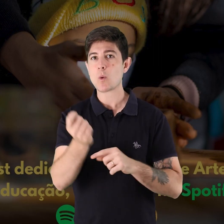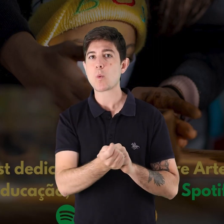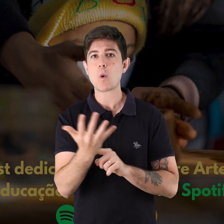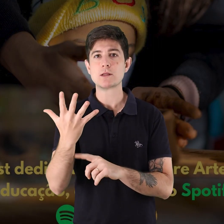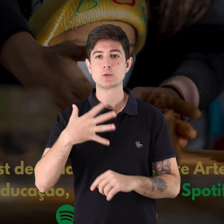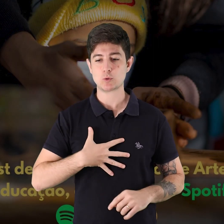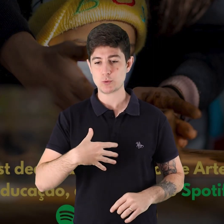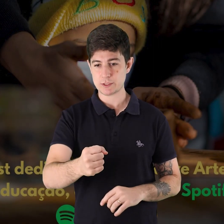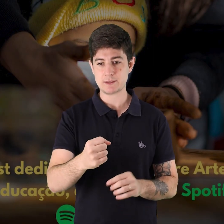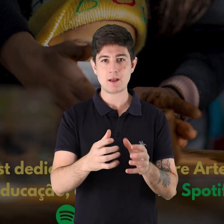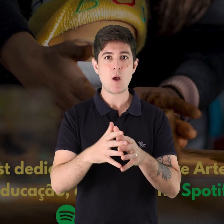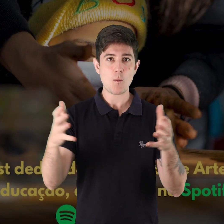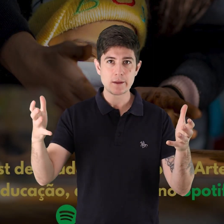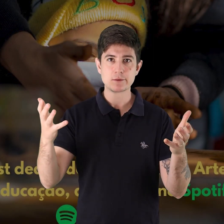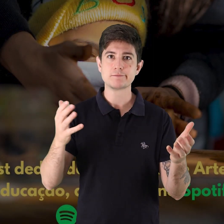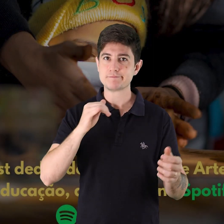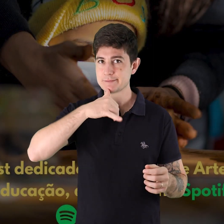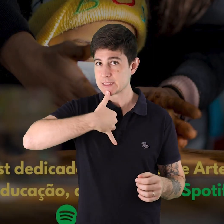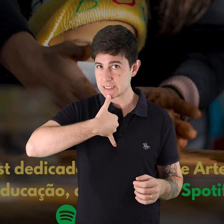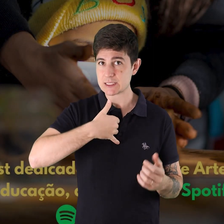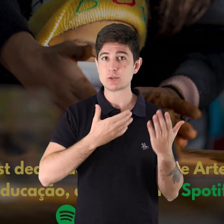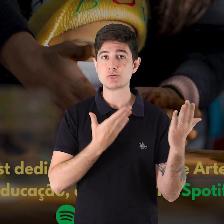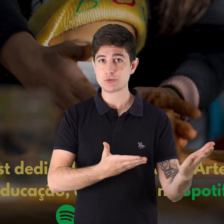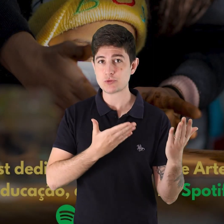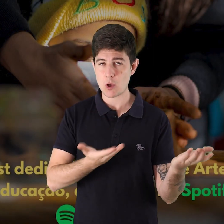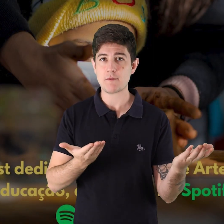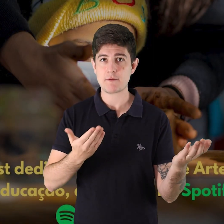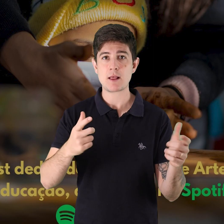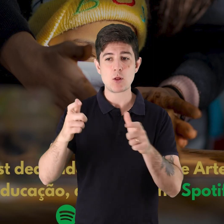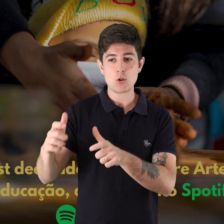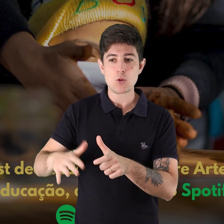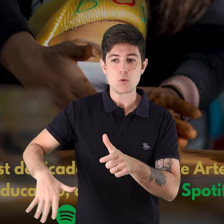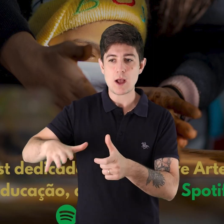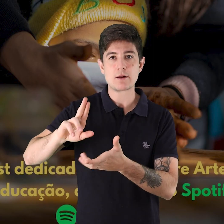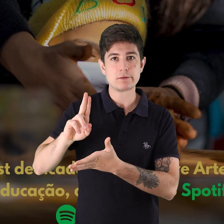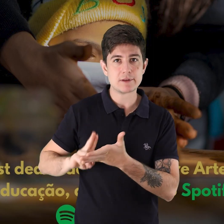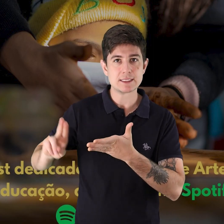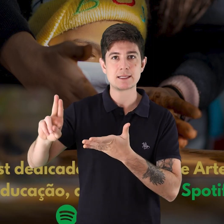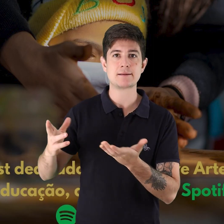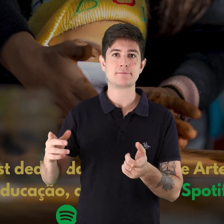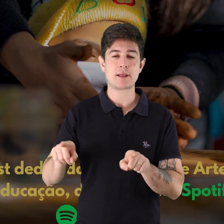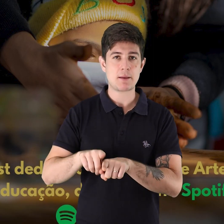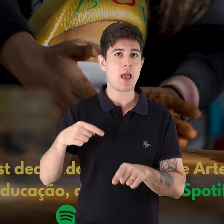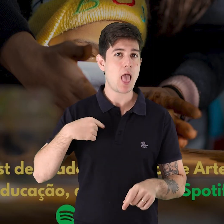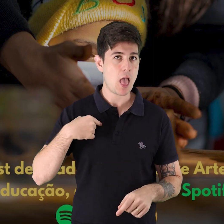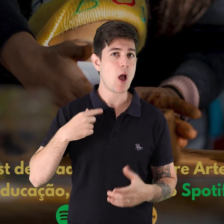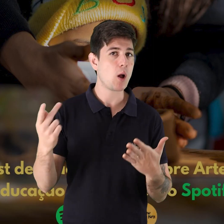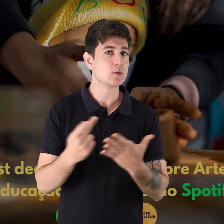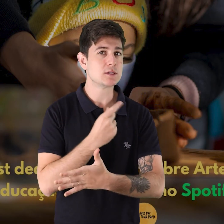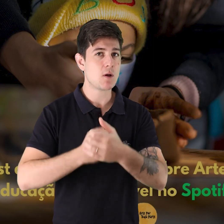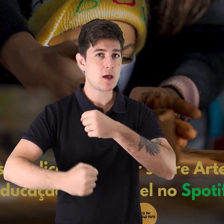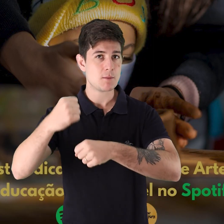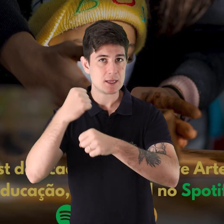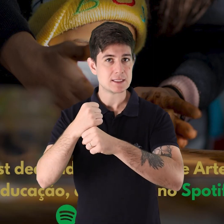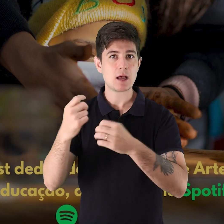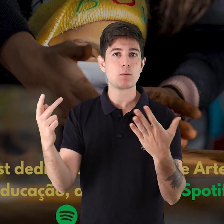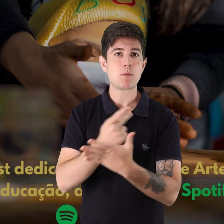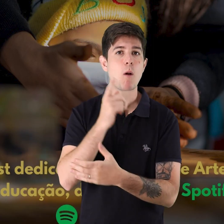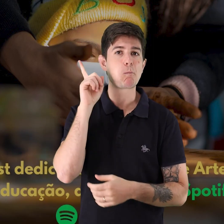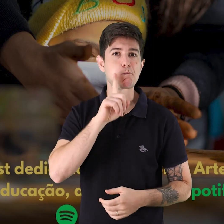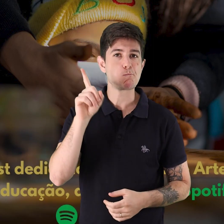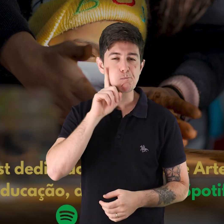aumentando o índice de suicídio. Então, isso é muito triste, né? De jovens em ambientes universitários. Eu tive o